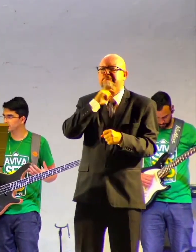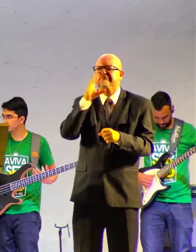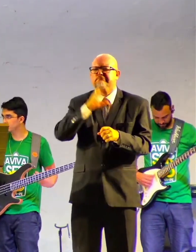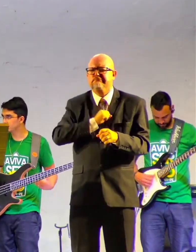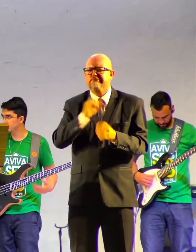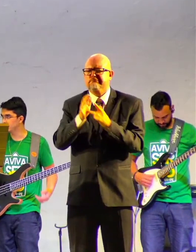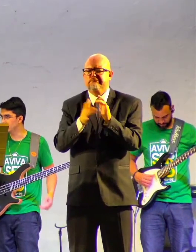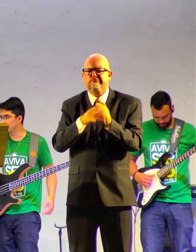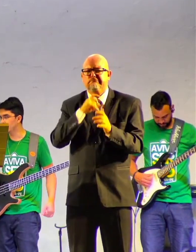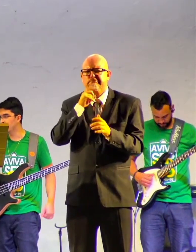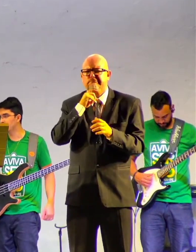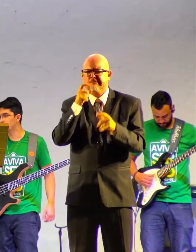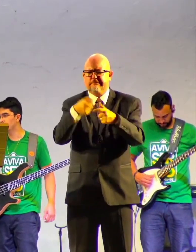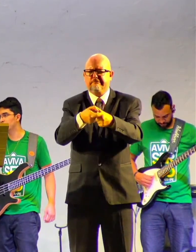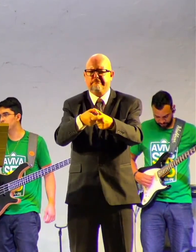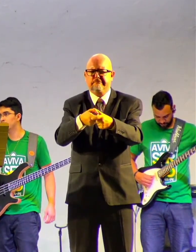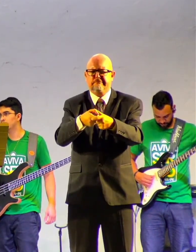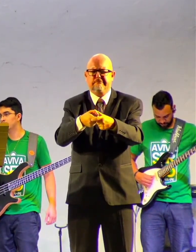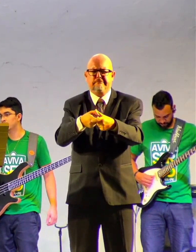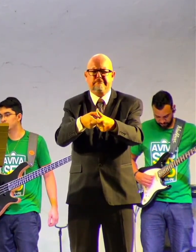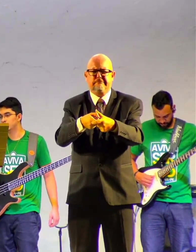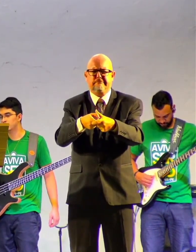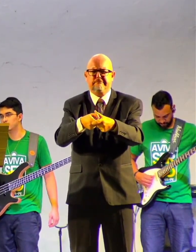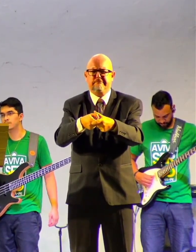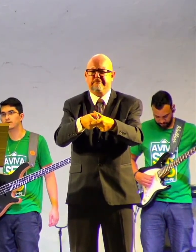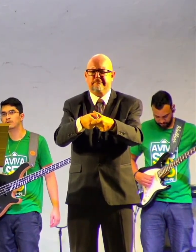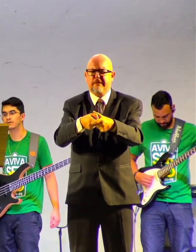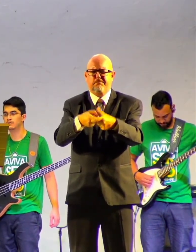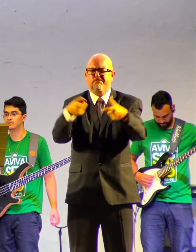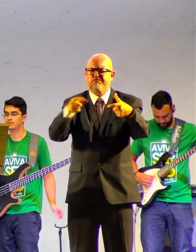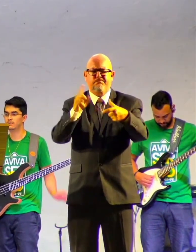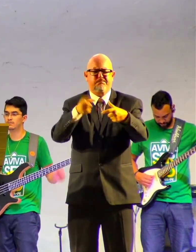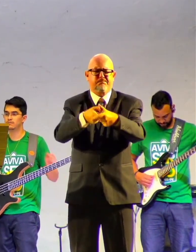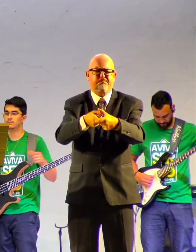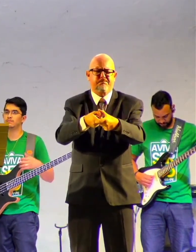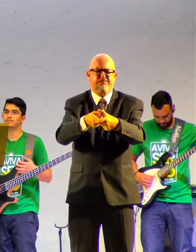convertia, crescimento pífio, quase zero.